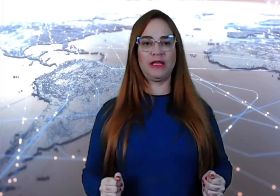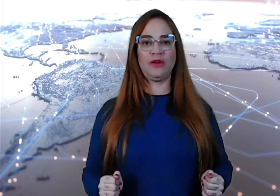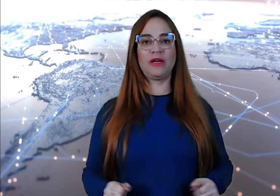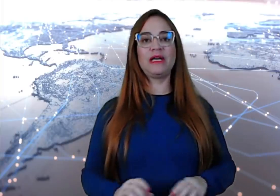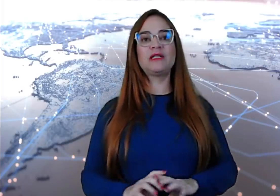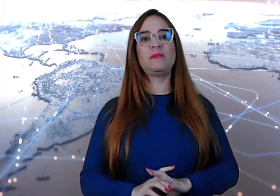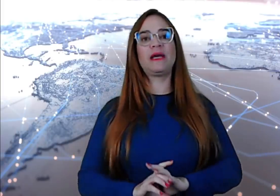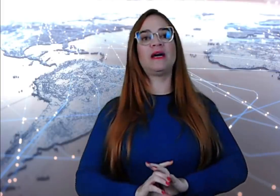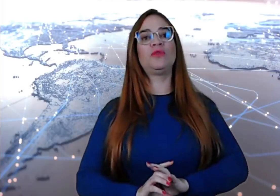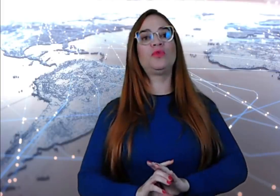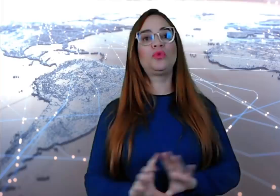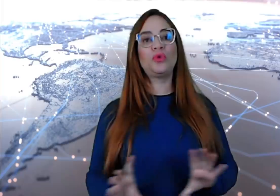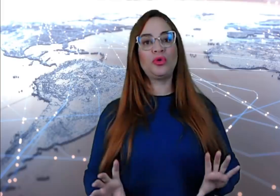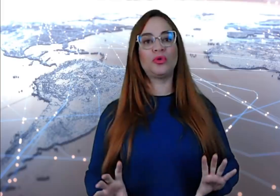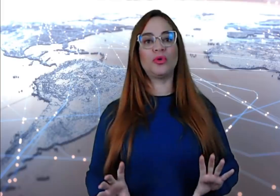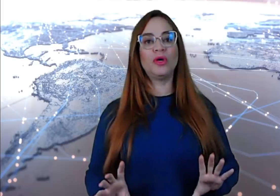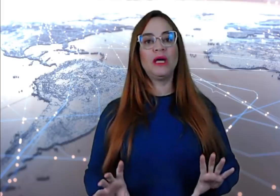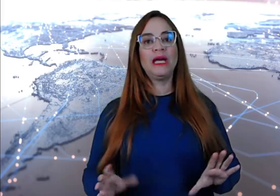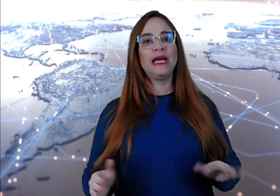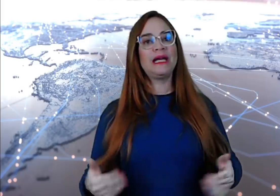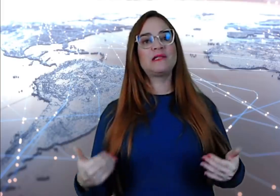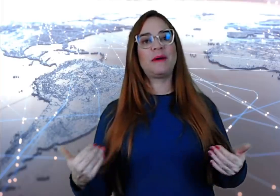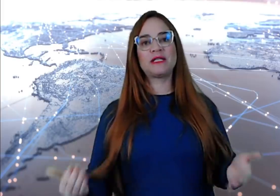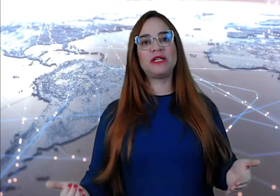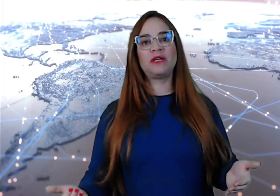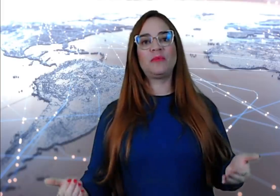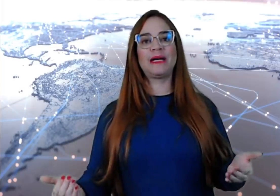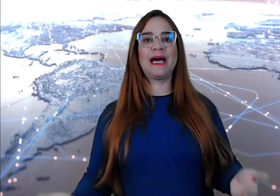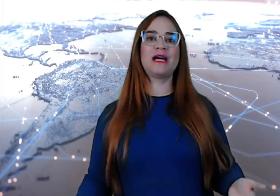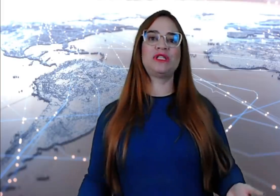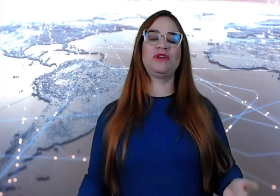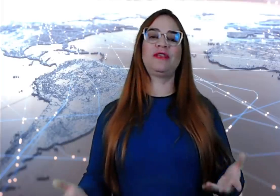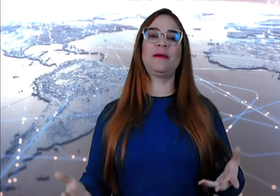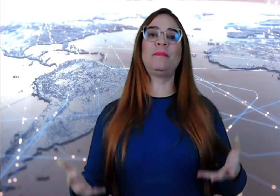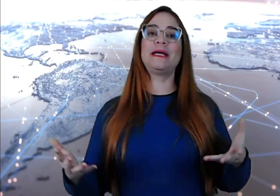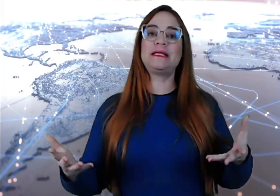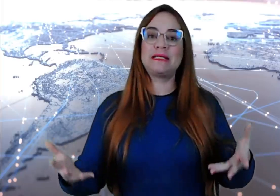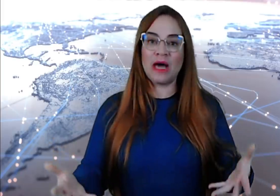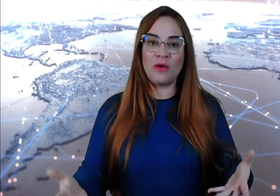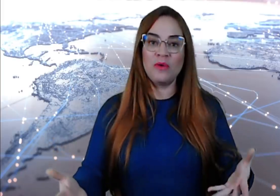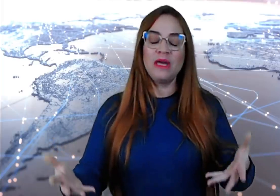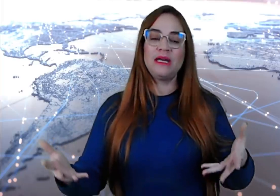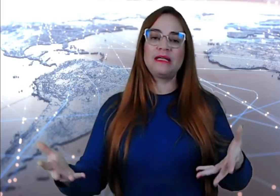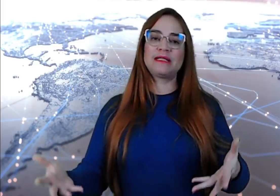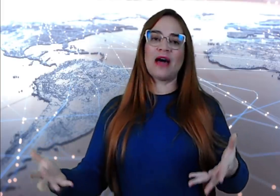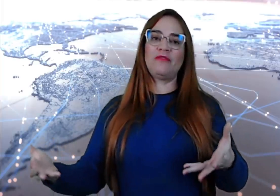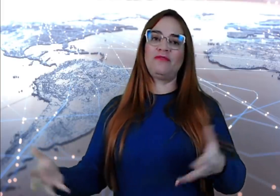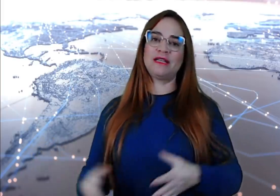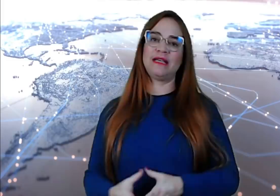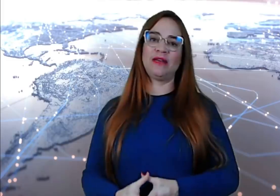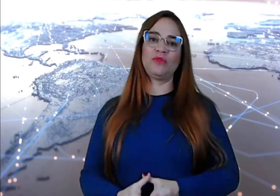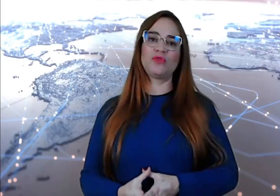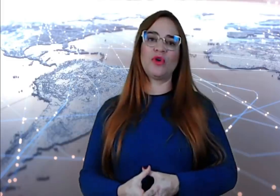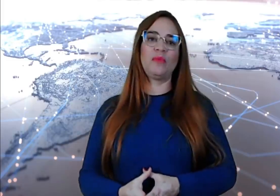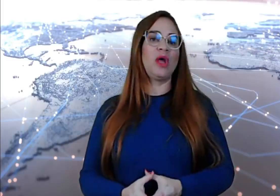anterior explicando tudo, eles partiram para a narrativa da pressão que estavam fazendo sobre